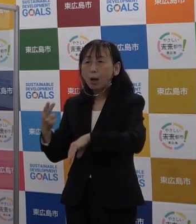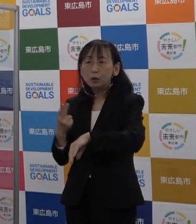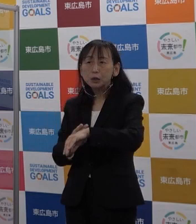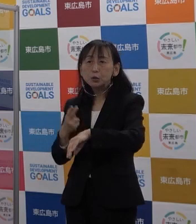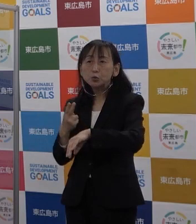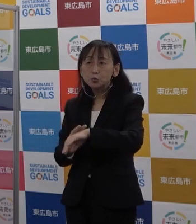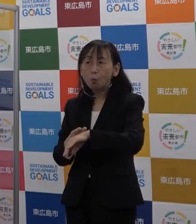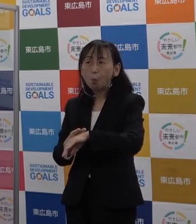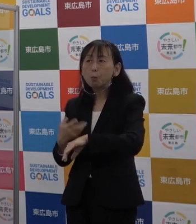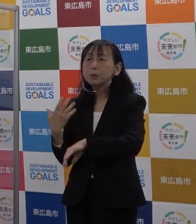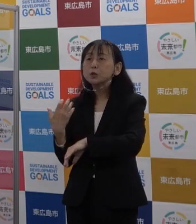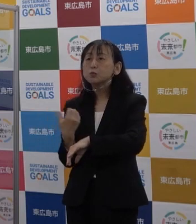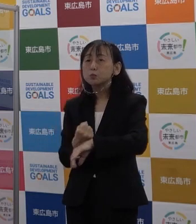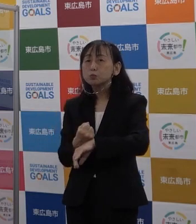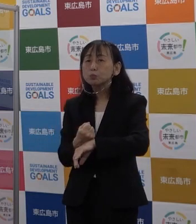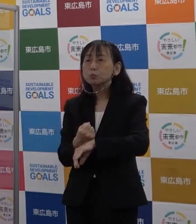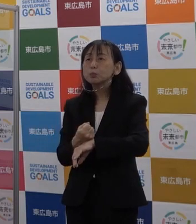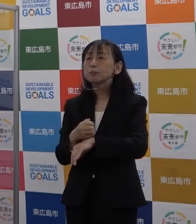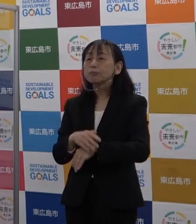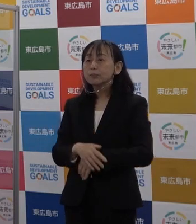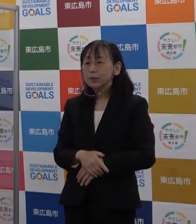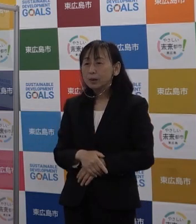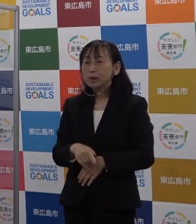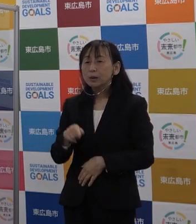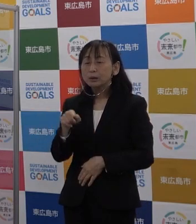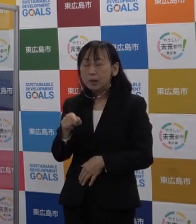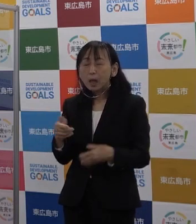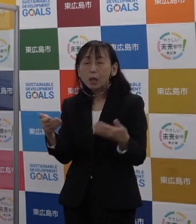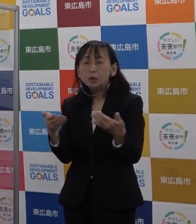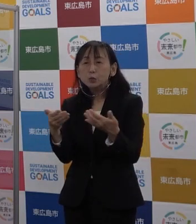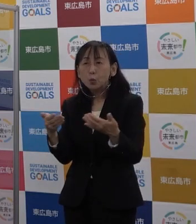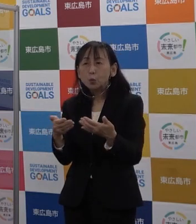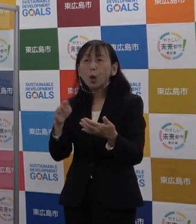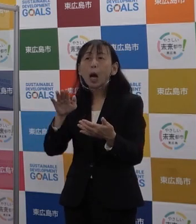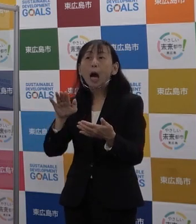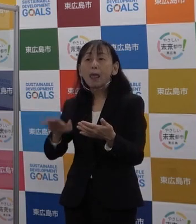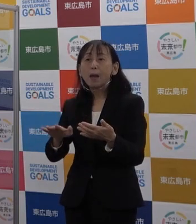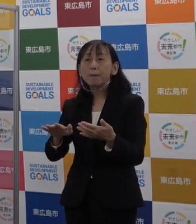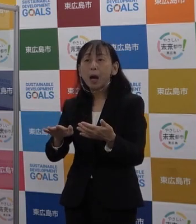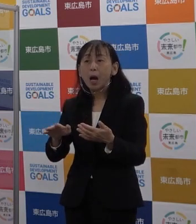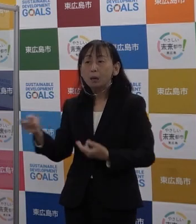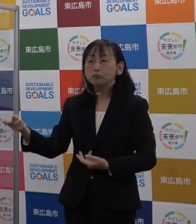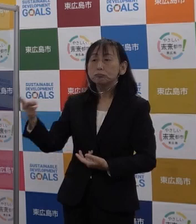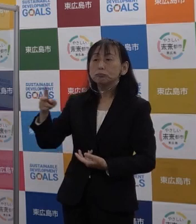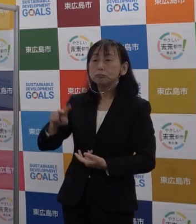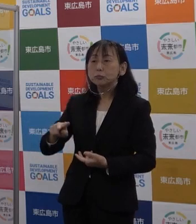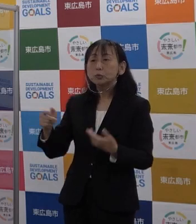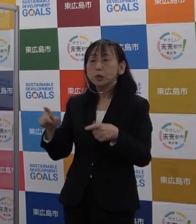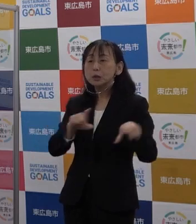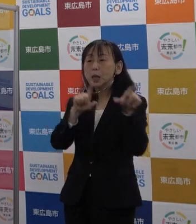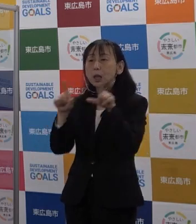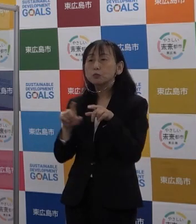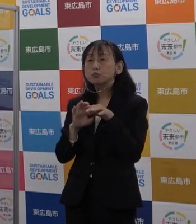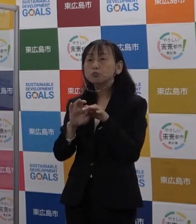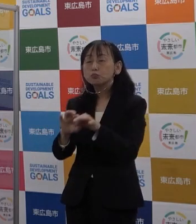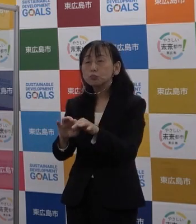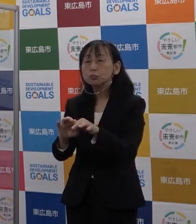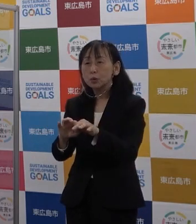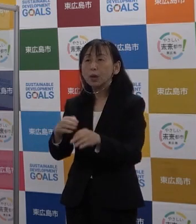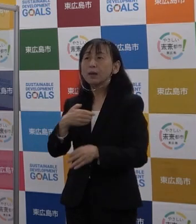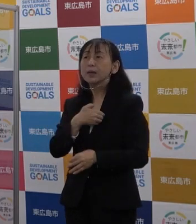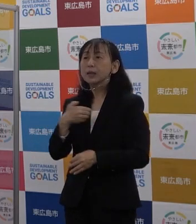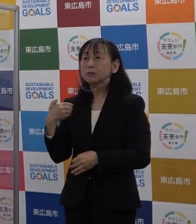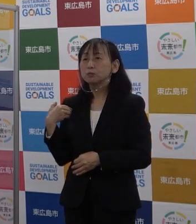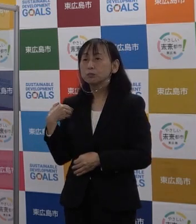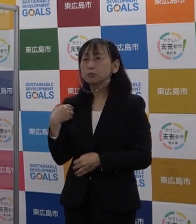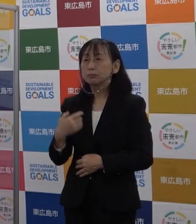こういう仕事があったら、ここに定着しようではないかと。移住にもこれはつながっていく。で、一定の期間を経れば右側になり